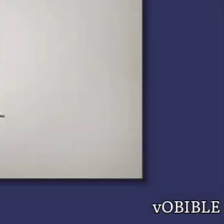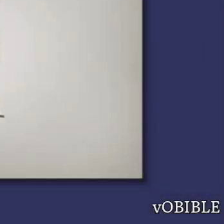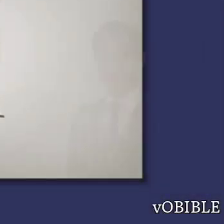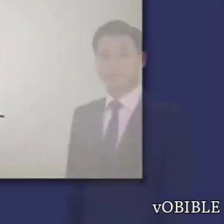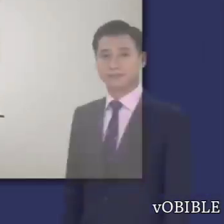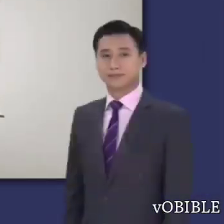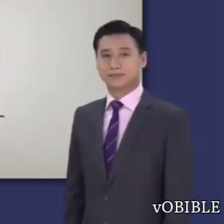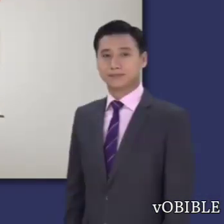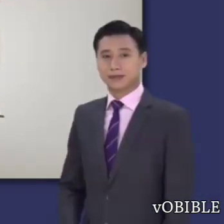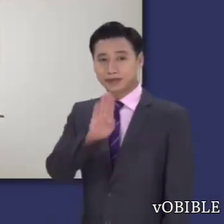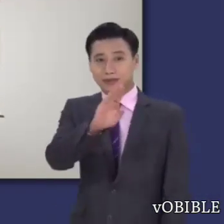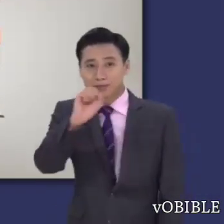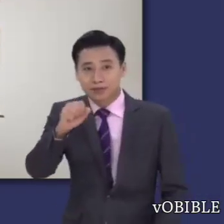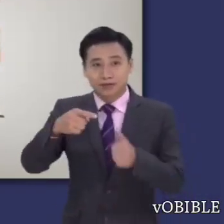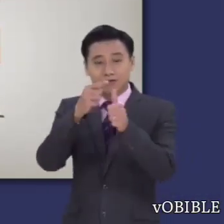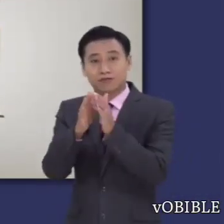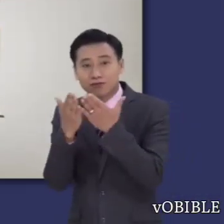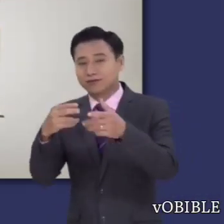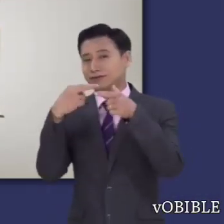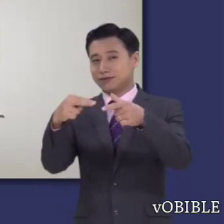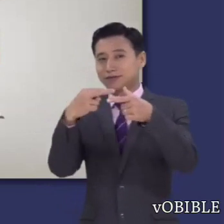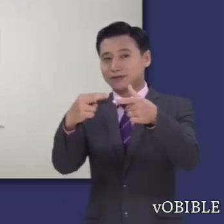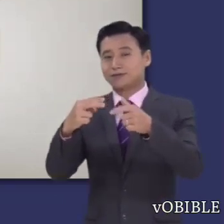彼得前书简介。